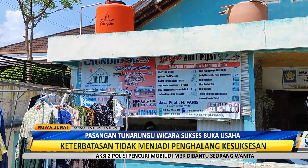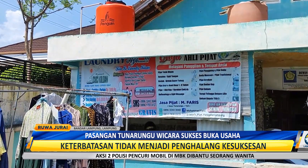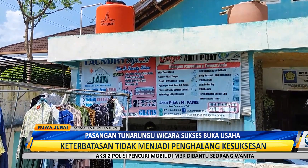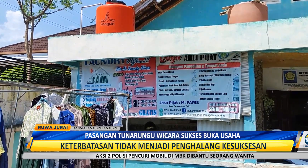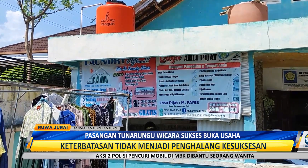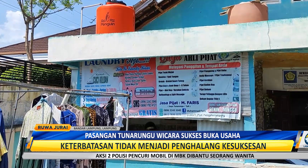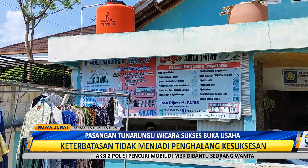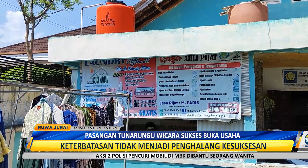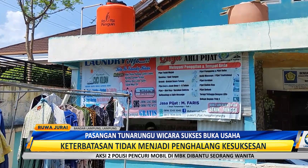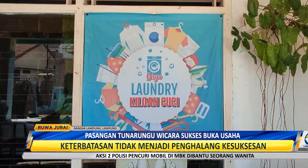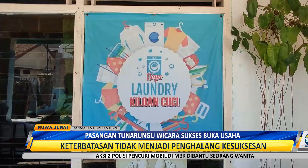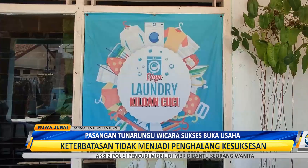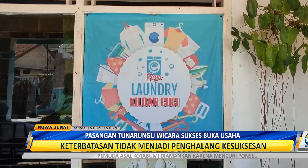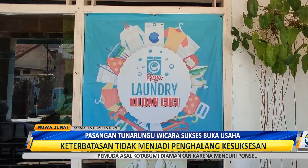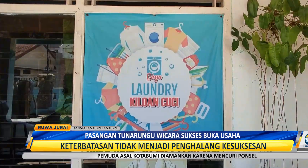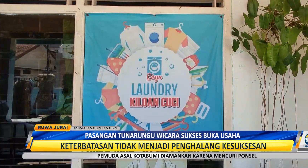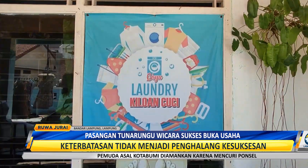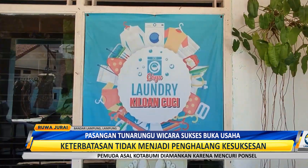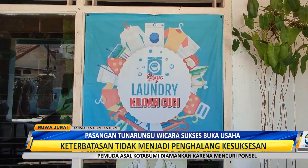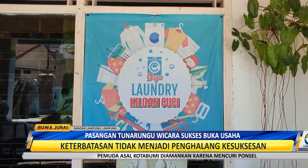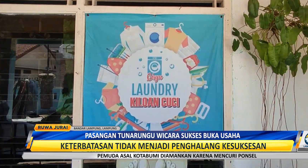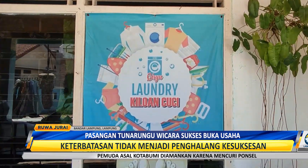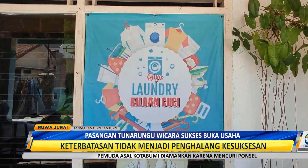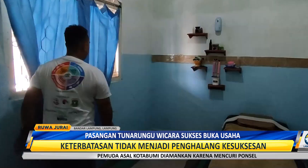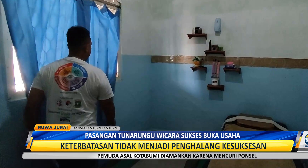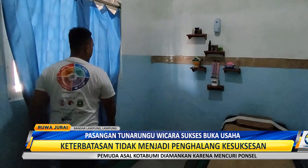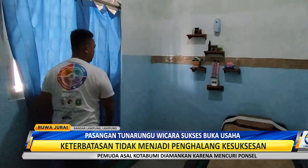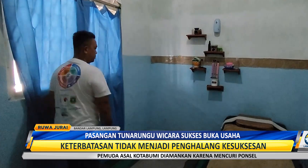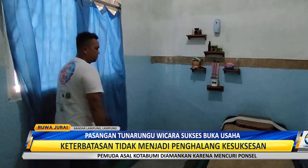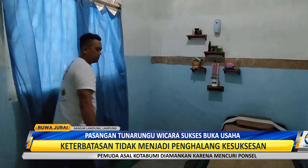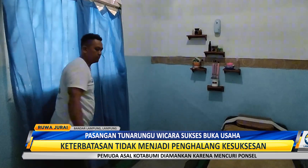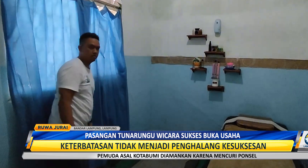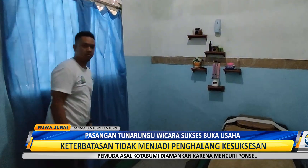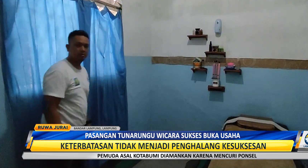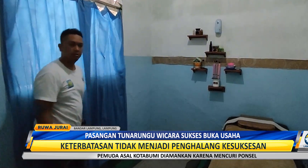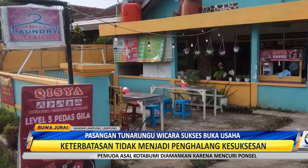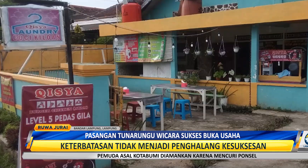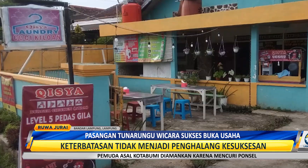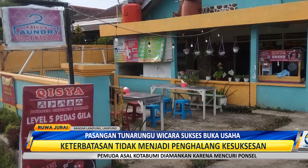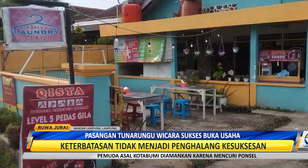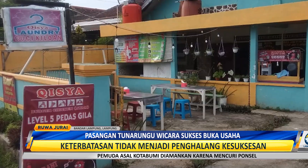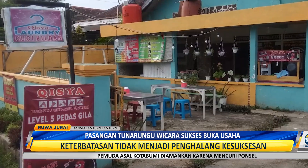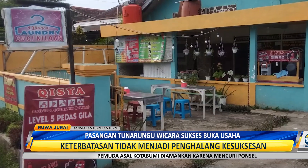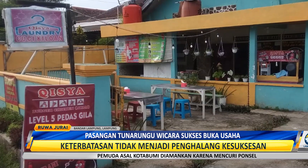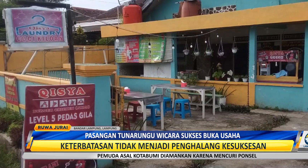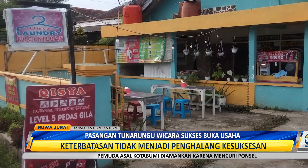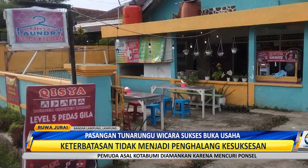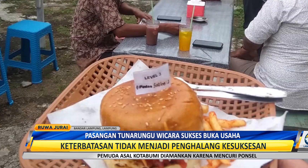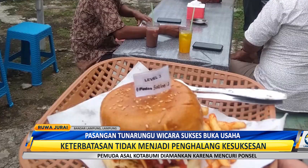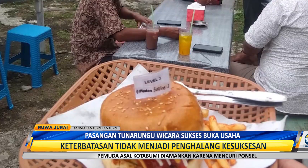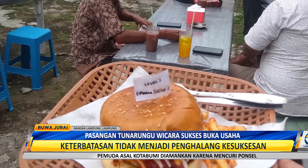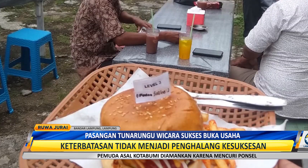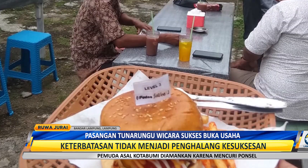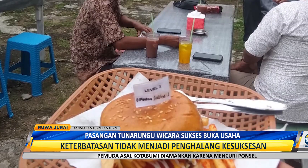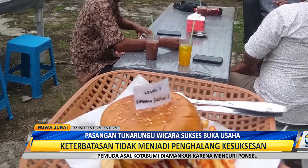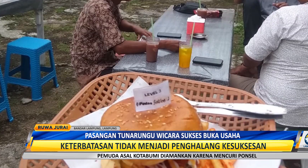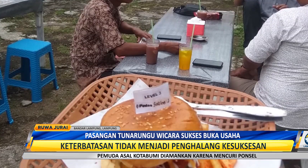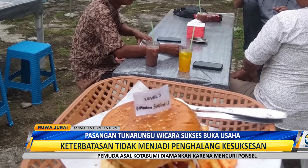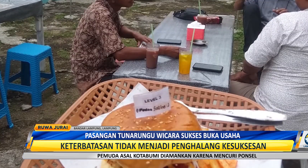memiliki beberapa jenis usaha seperti jasa laundry jasa pijat refleksi dan usaha makanan disampaikan kepada jurnalis Metro TV